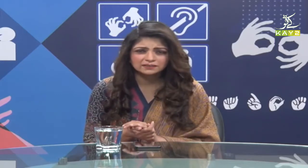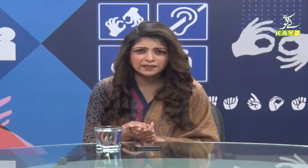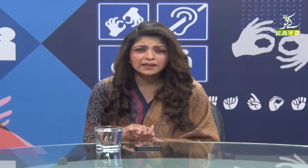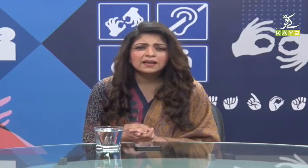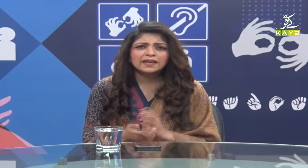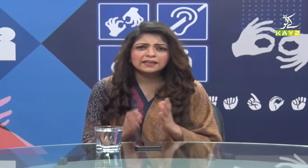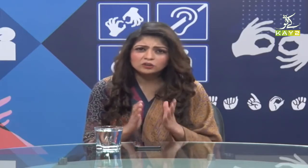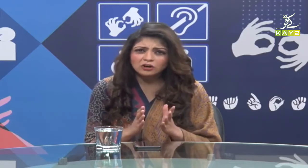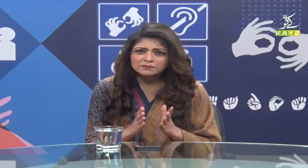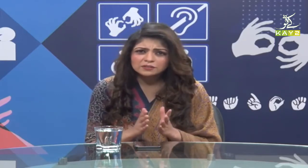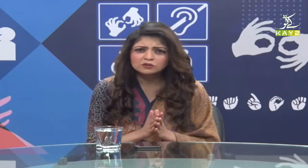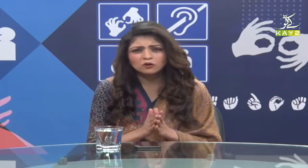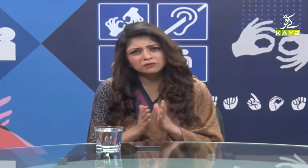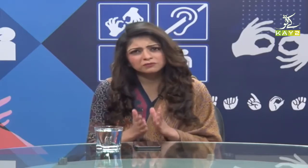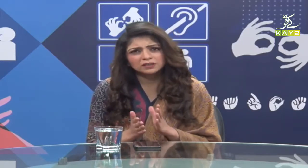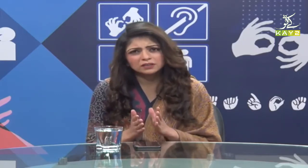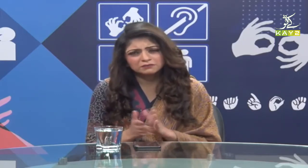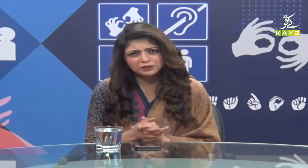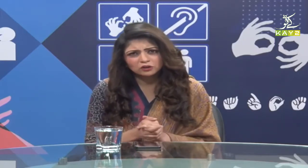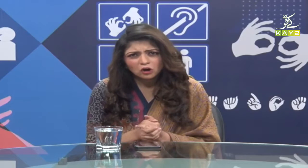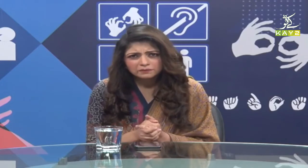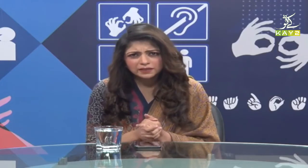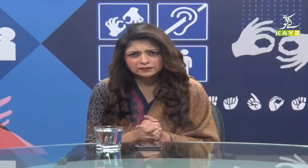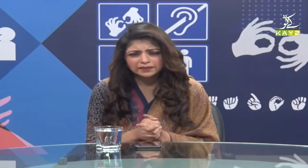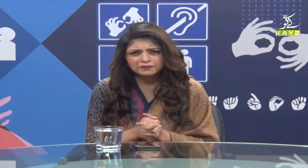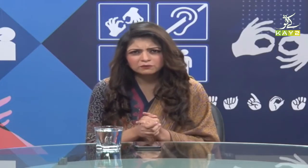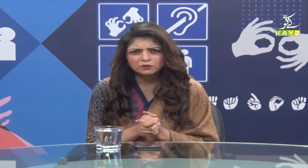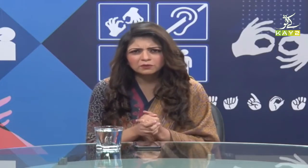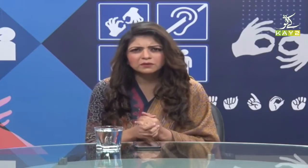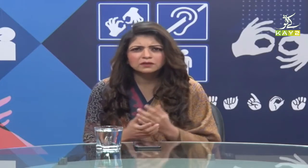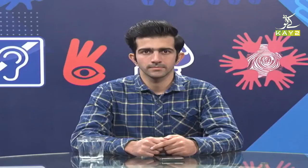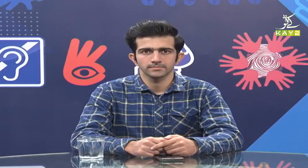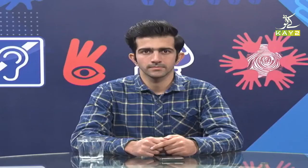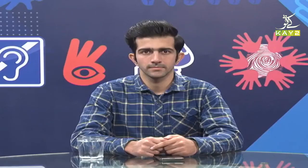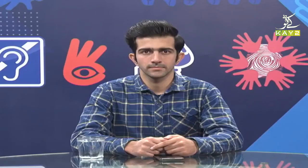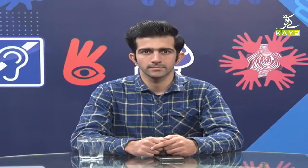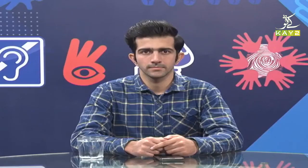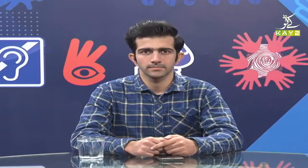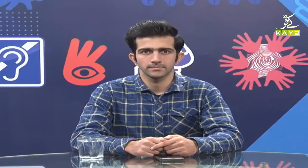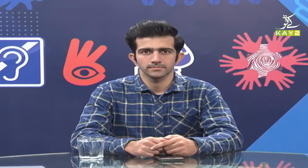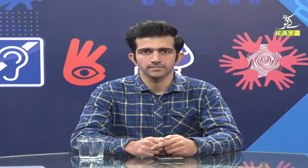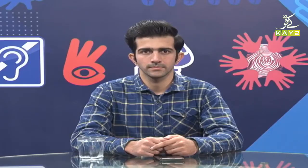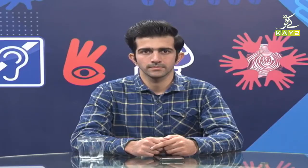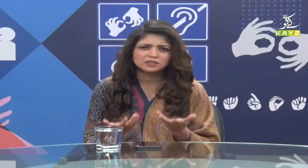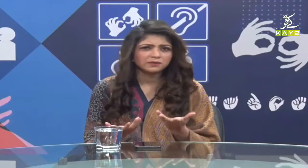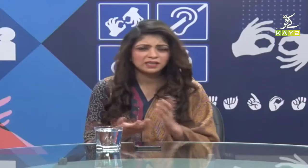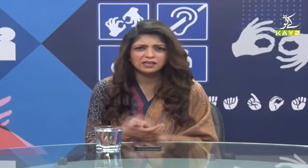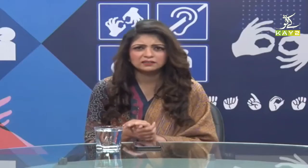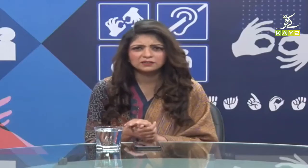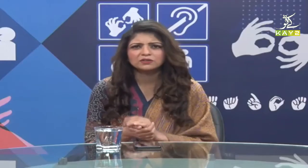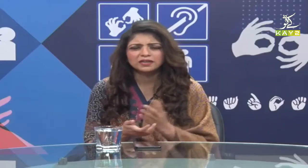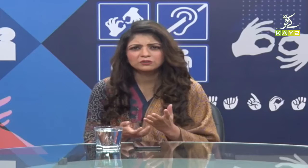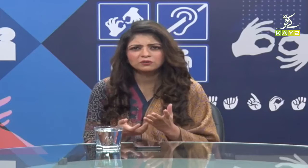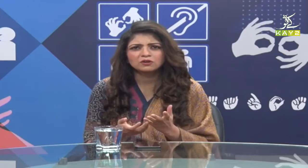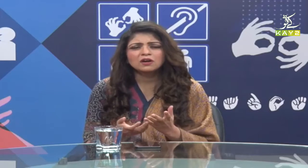जा सकता है। एक नॉर्मल जो लोग वीडियो लॉग बनाते हैं वो अभी किसी डेफ़ लोगों की समझ में नहीं